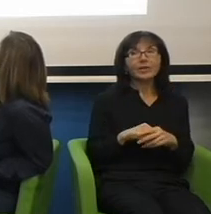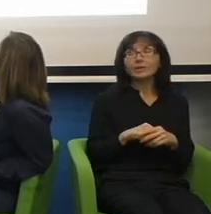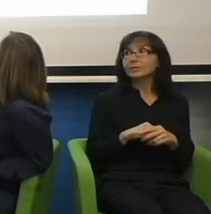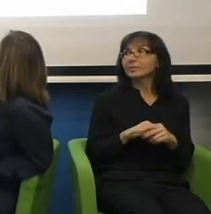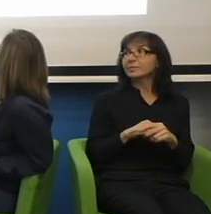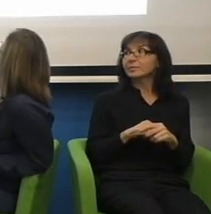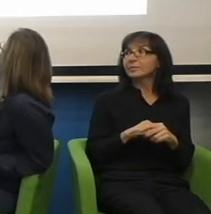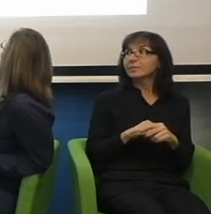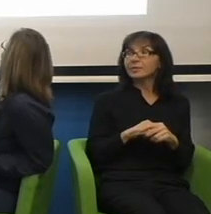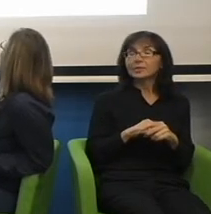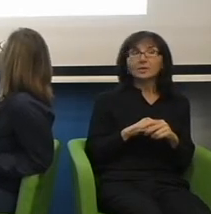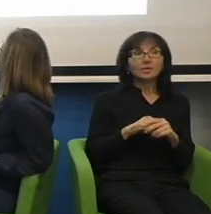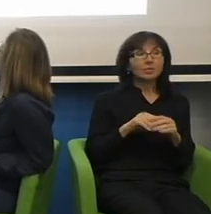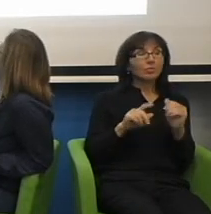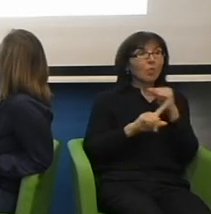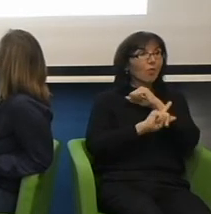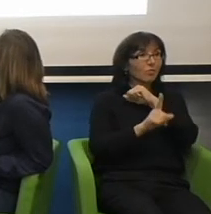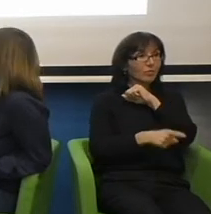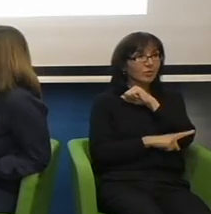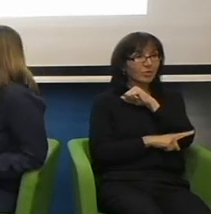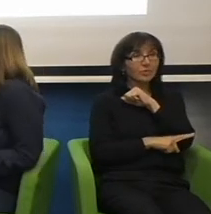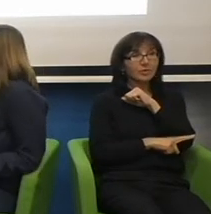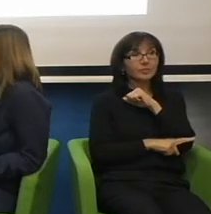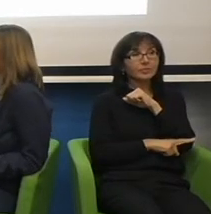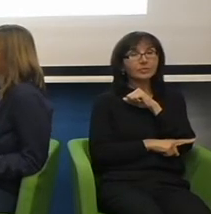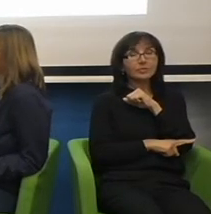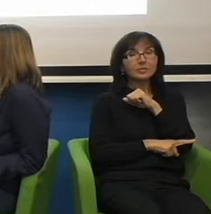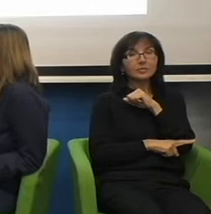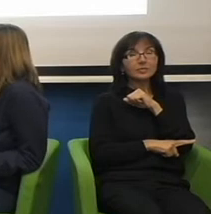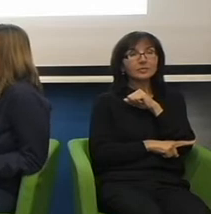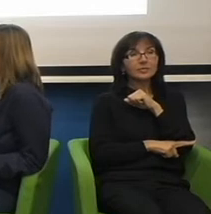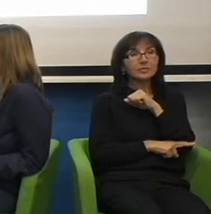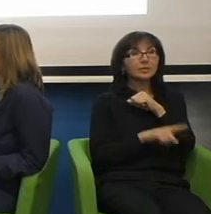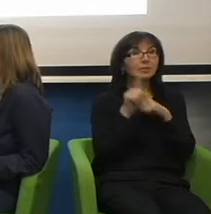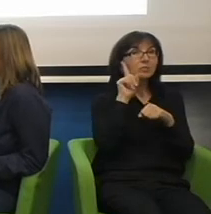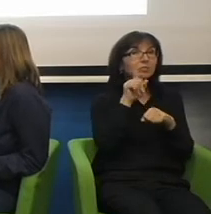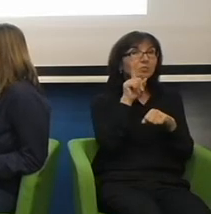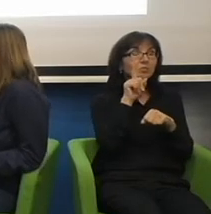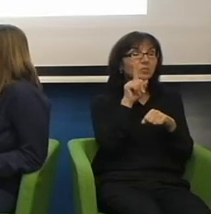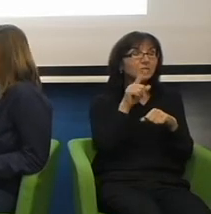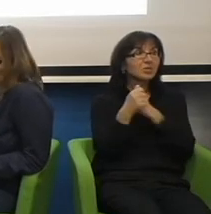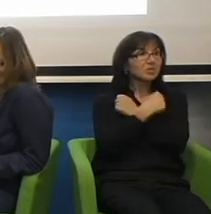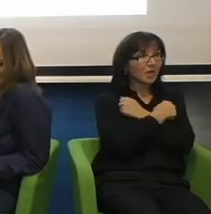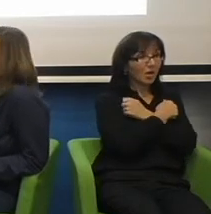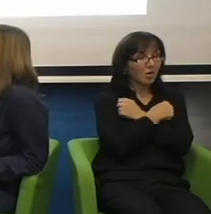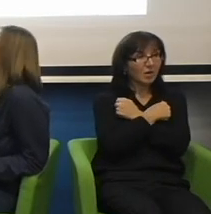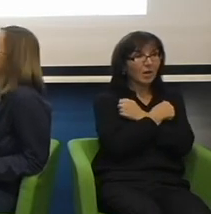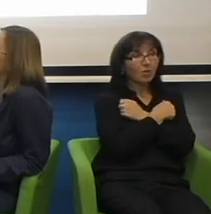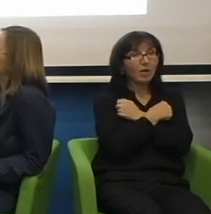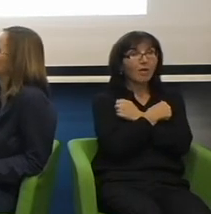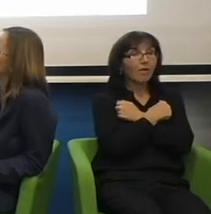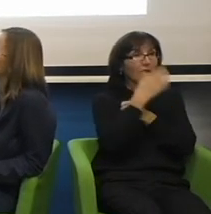No właśnie, Anna zachodzi w ciążę z mężczyzną, w którym się zakochała. Wiemy na jego